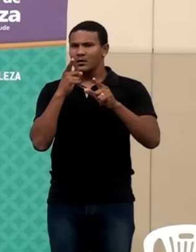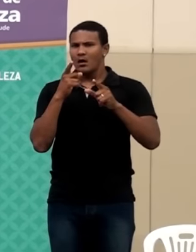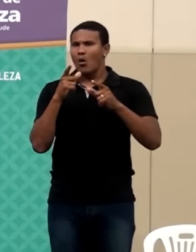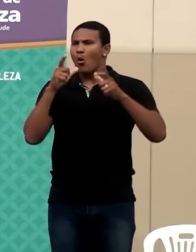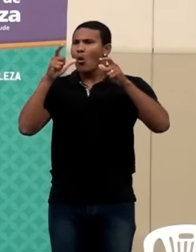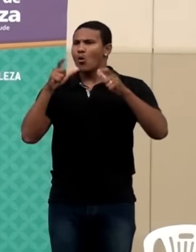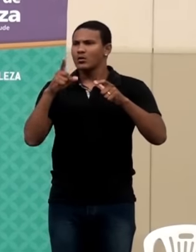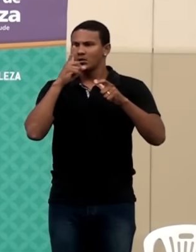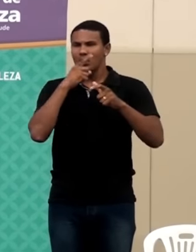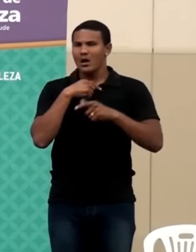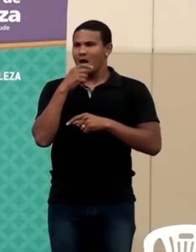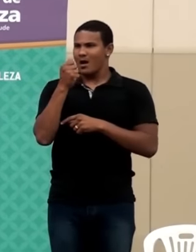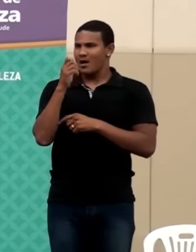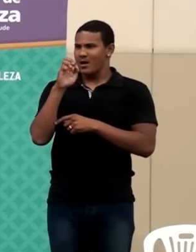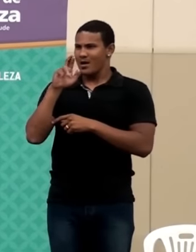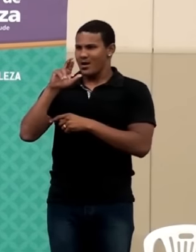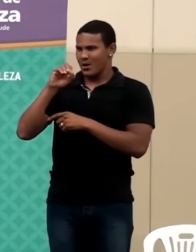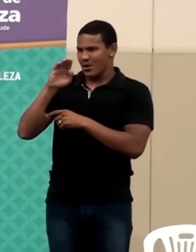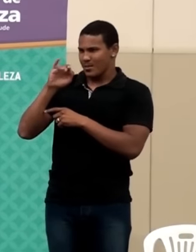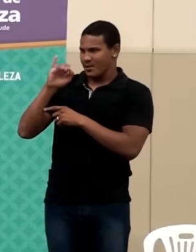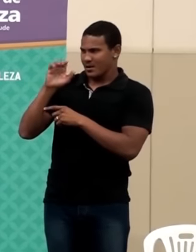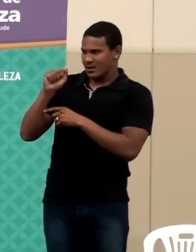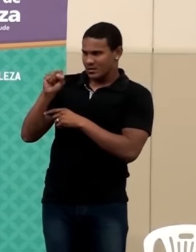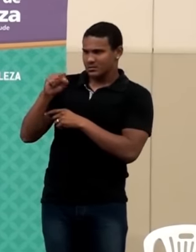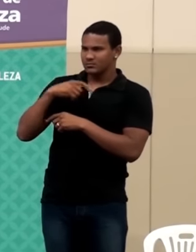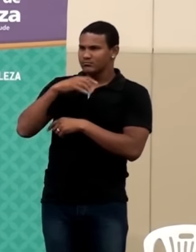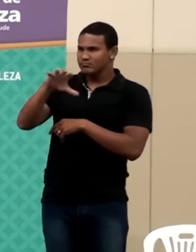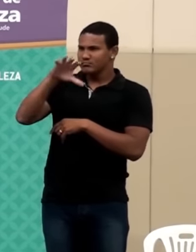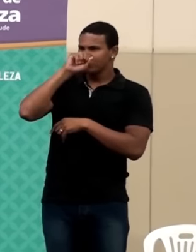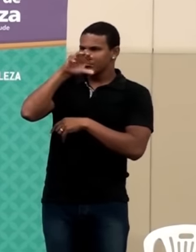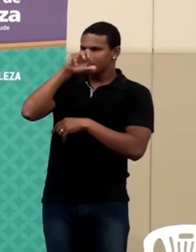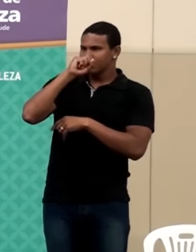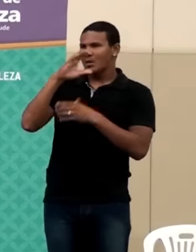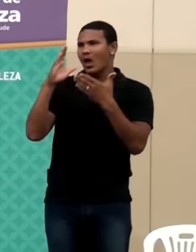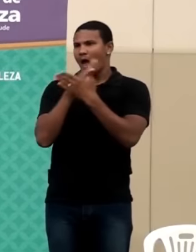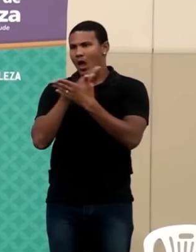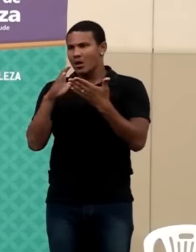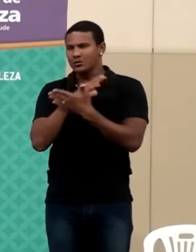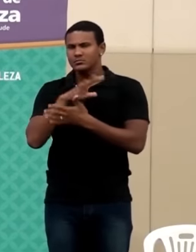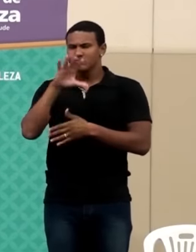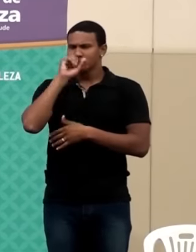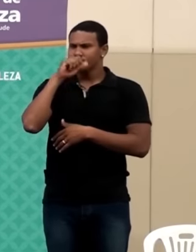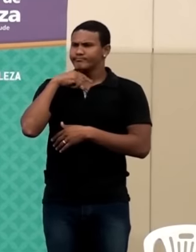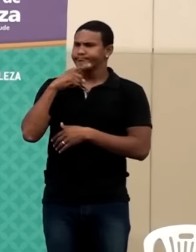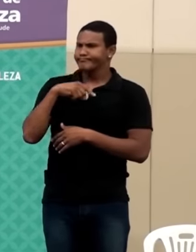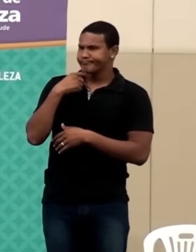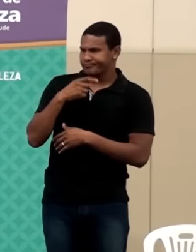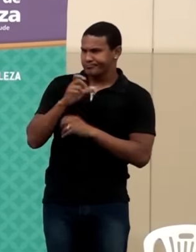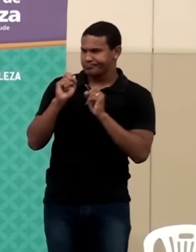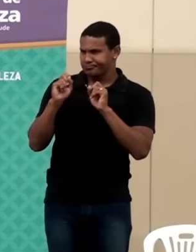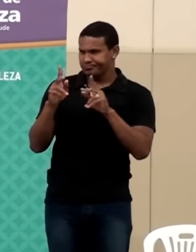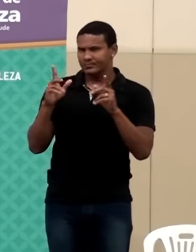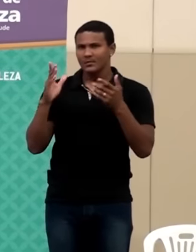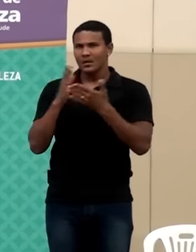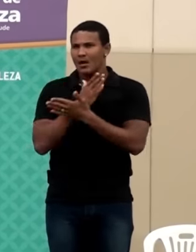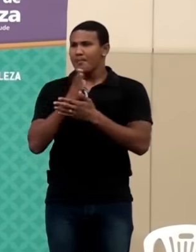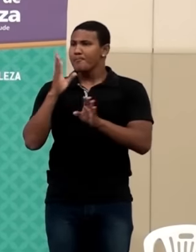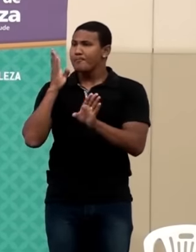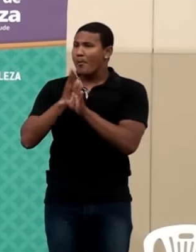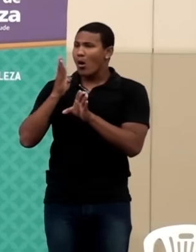mesmo lago, particularmente no verão, devido à ocorrência de um fenômeno conhecido